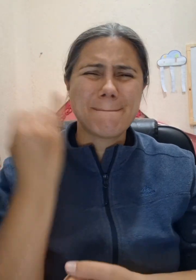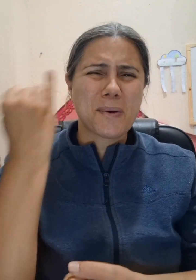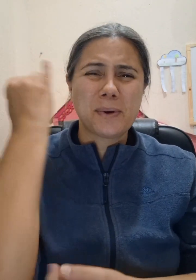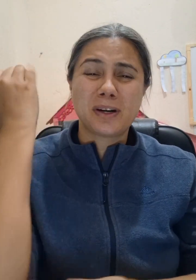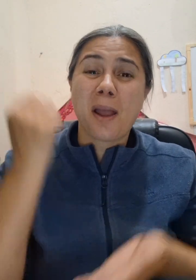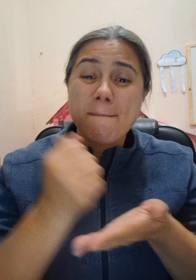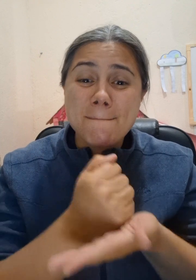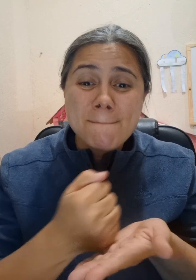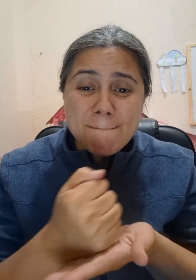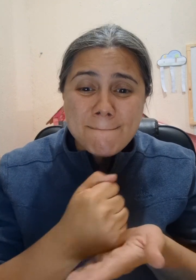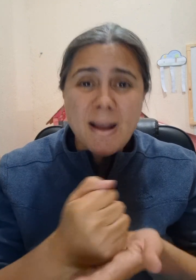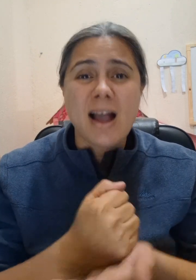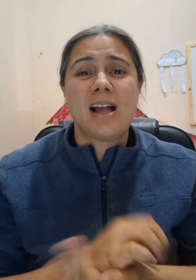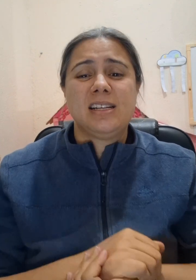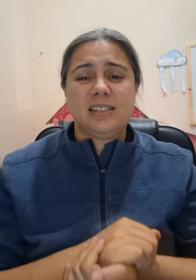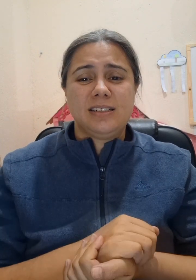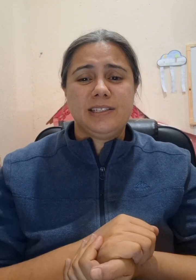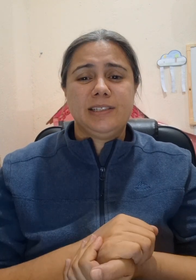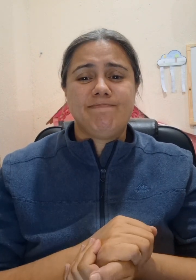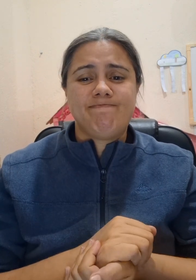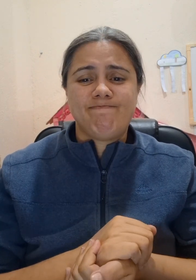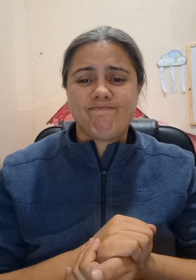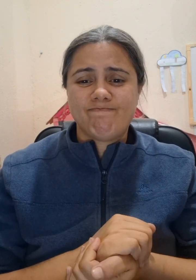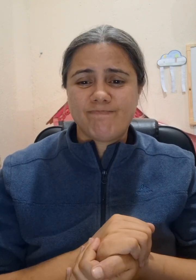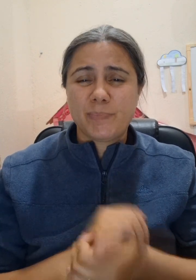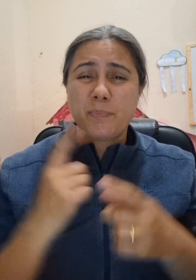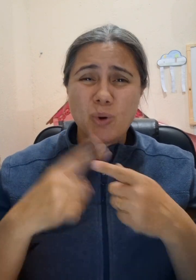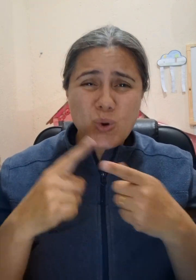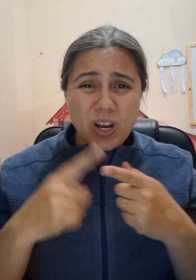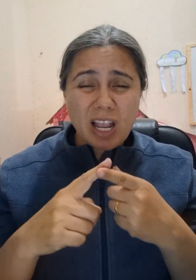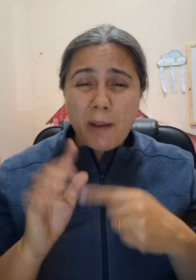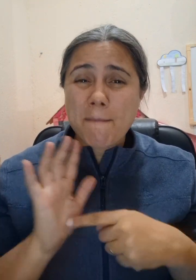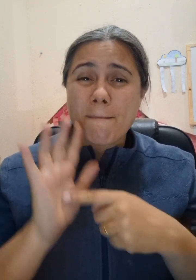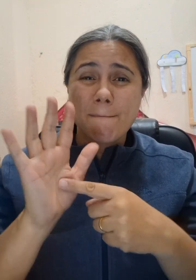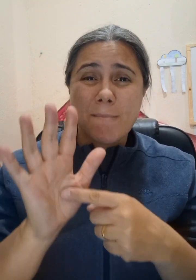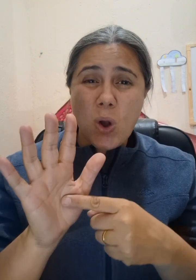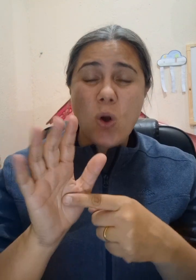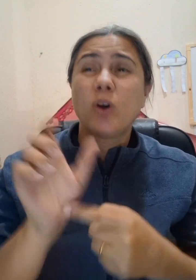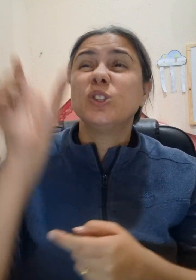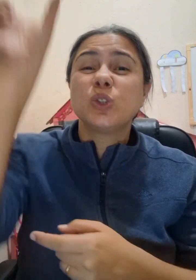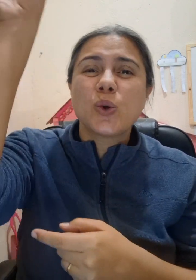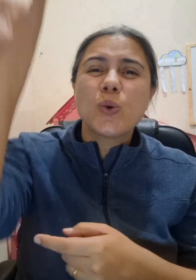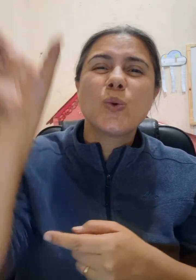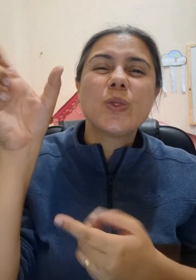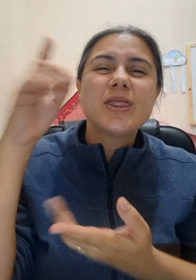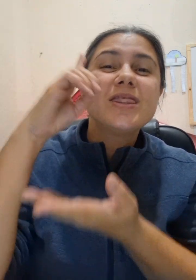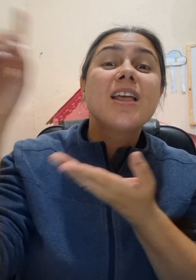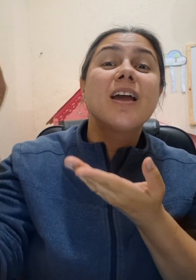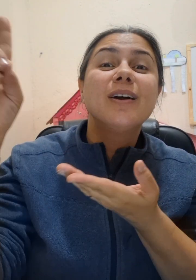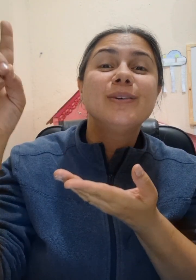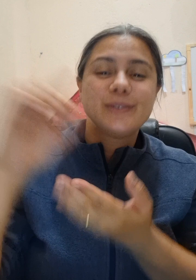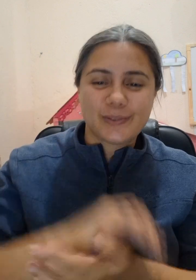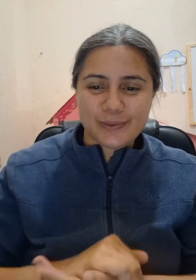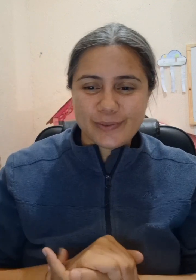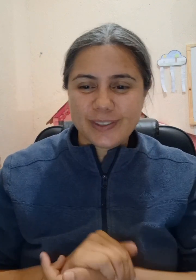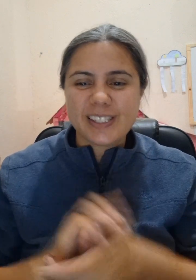Essas 3 são importantíssimas, são fundamentais, são a base, porque